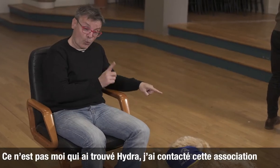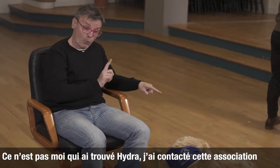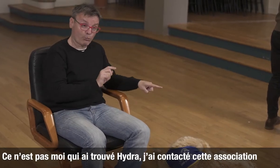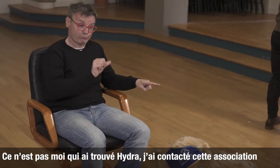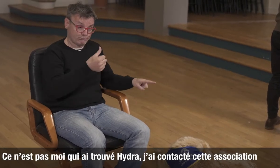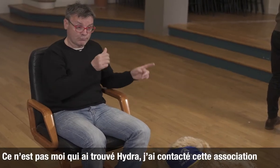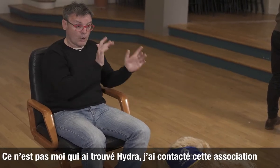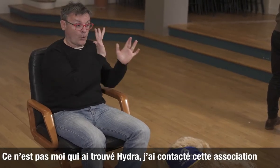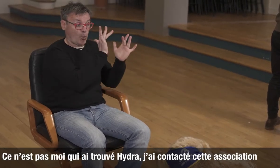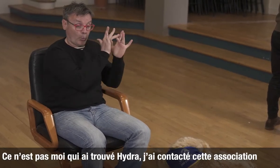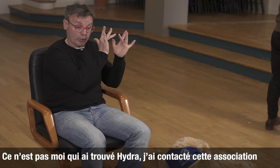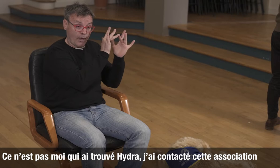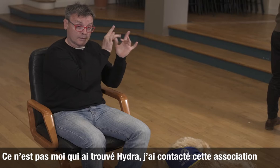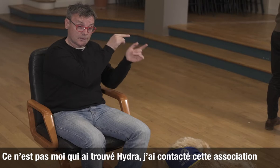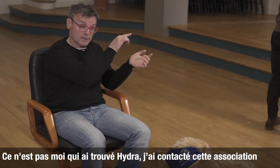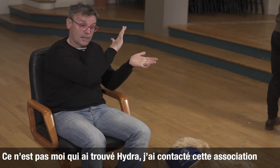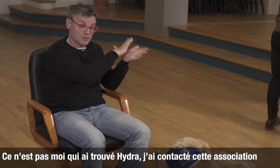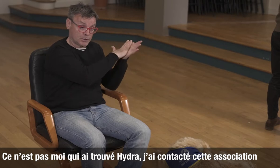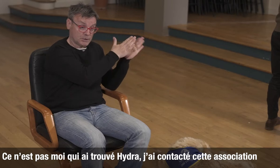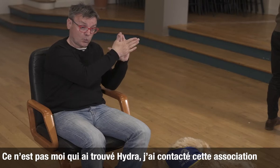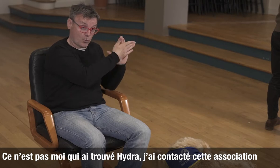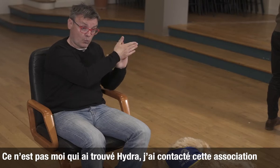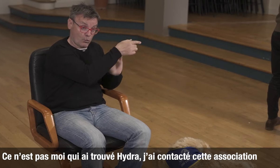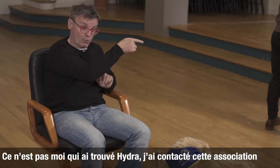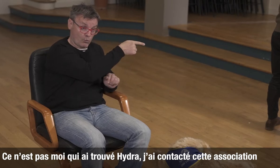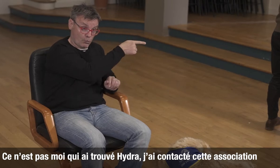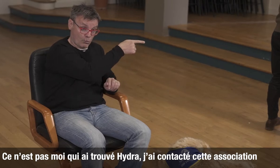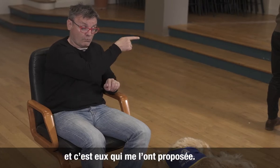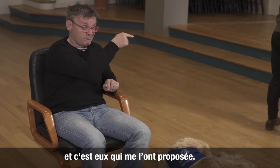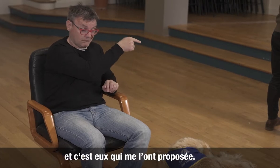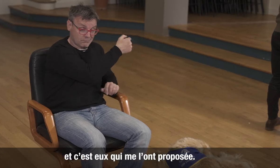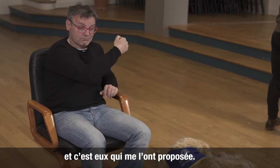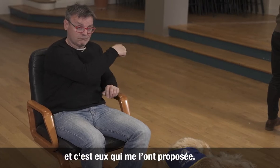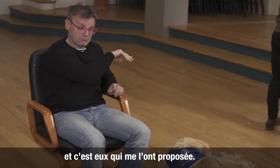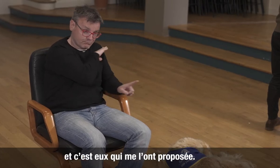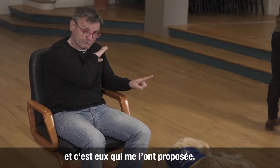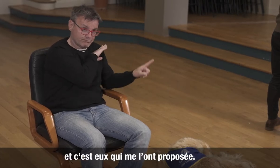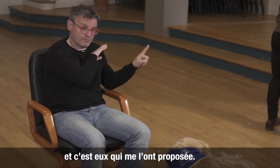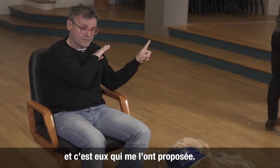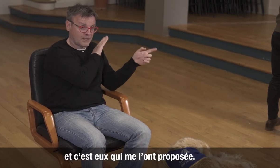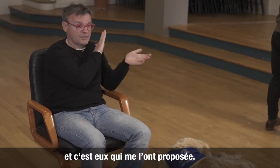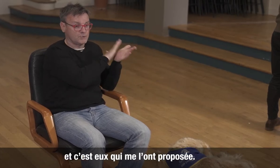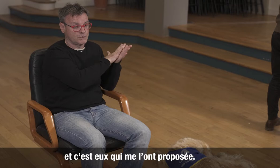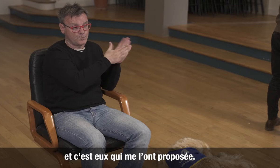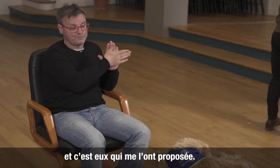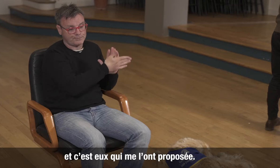Et donc, ce n pas moi qui ai trouvé Hydra. J'ai contacté cette association. C'est eux qui me l'ont proposé.